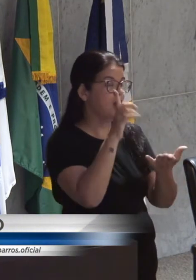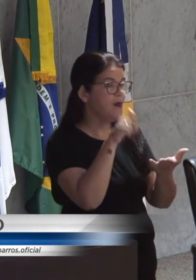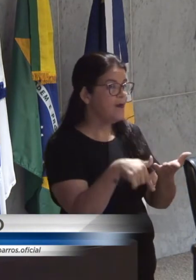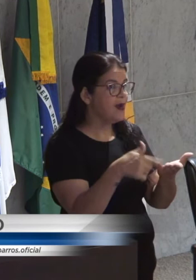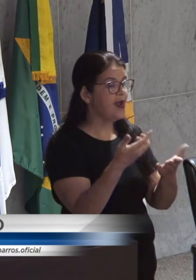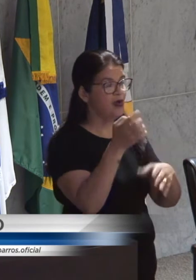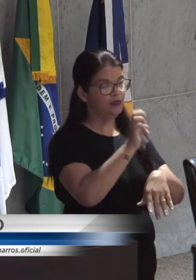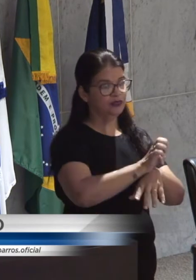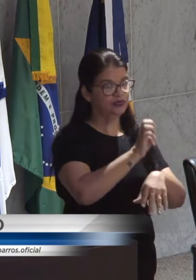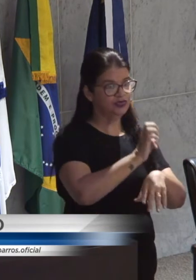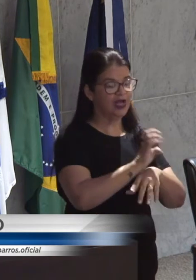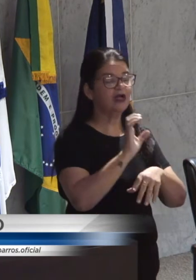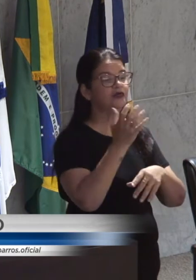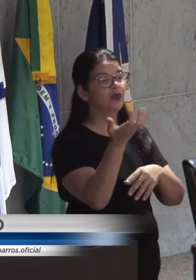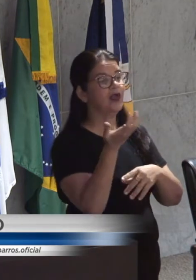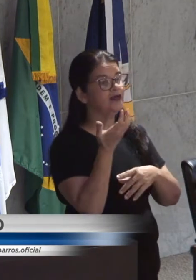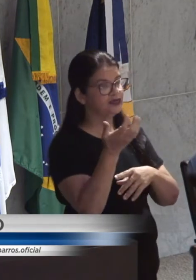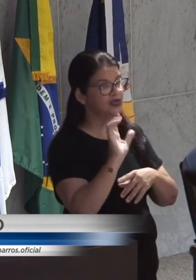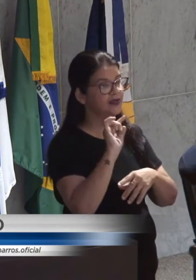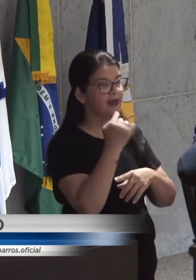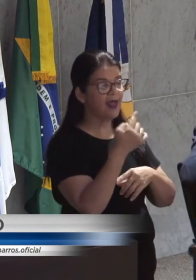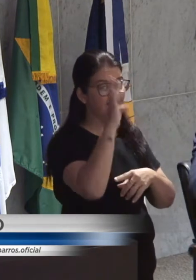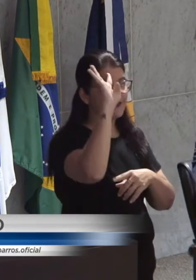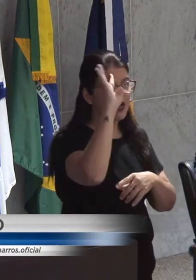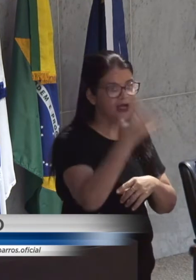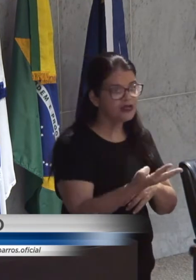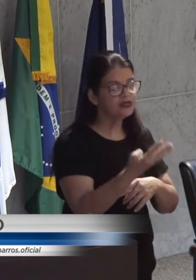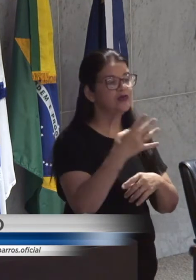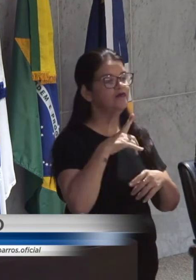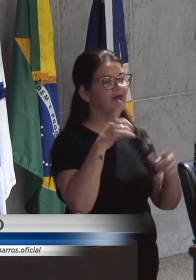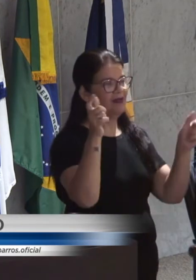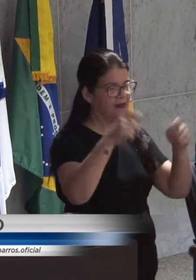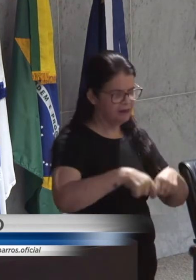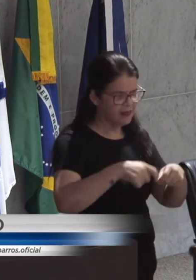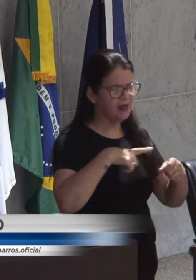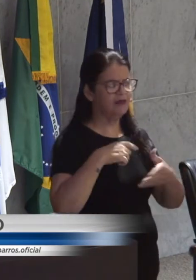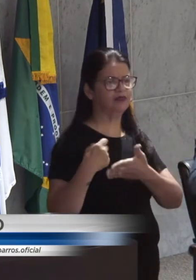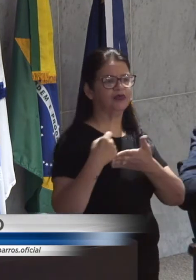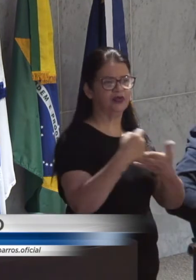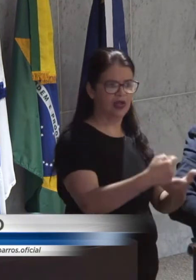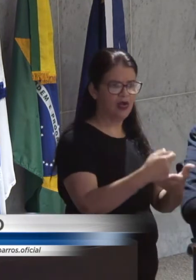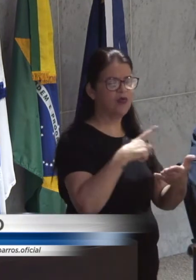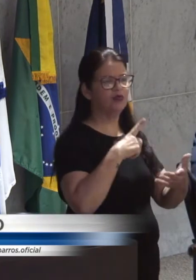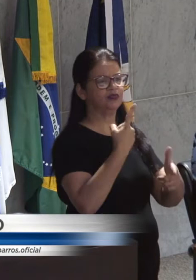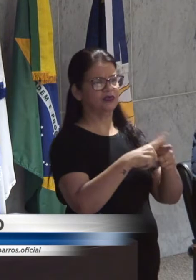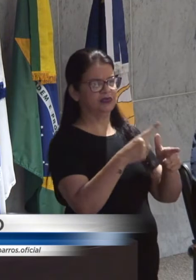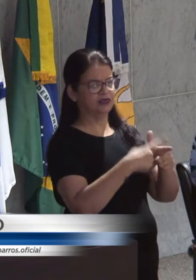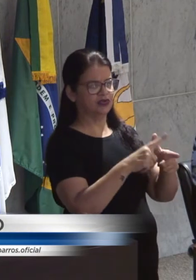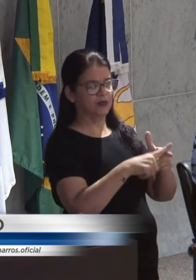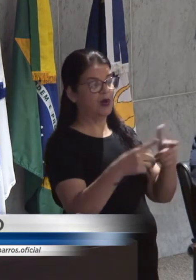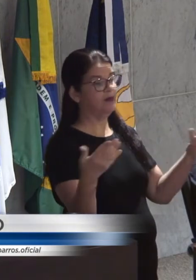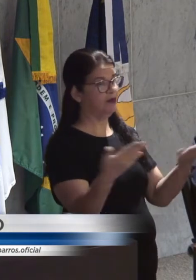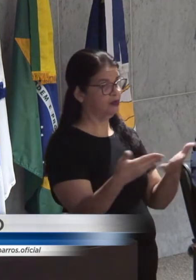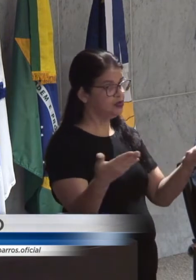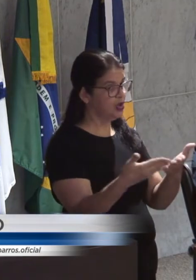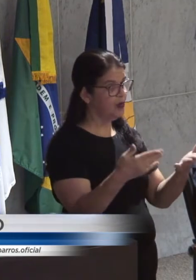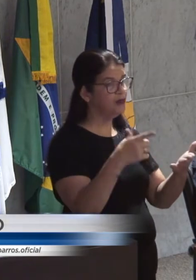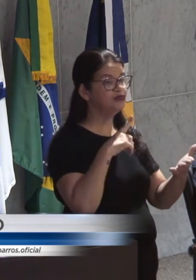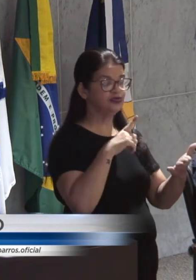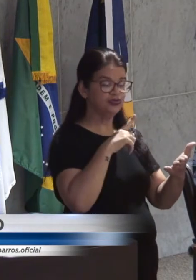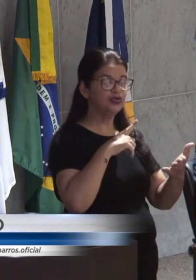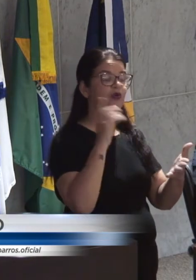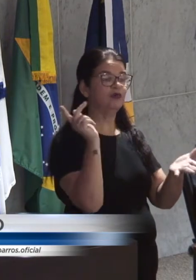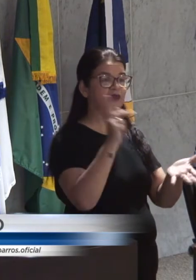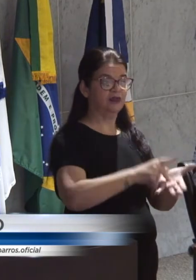o estado que a gente quer para resolver e para dar conta desses problemas que hoje estão,